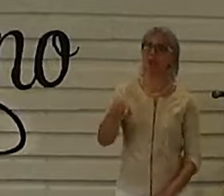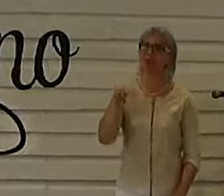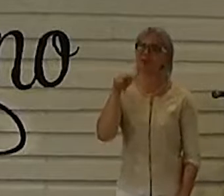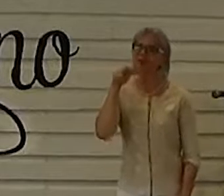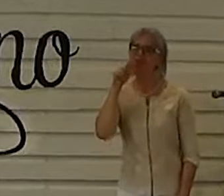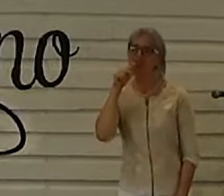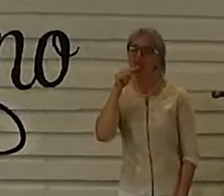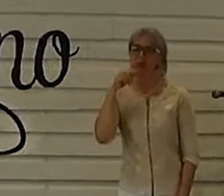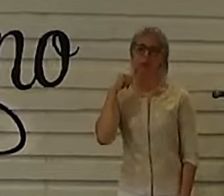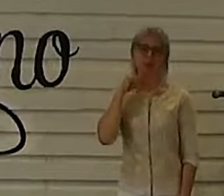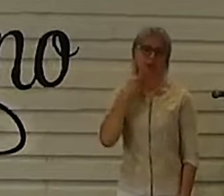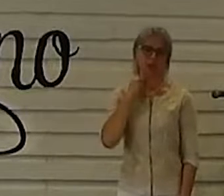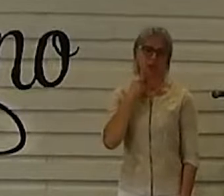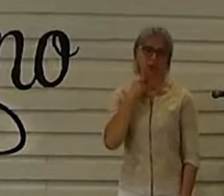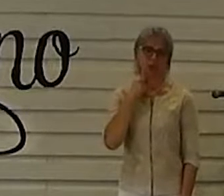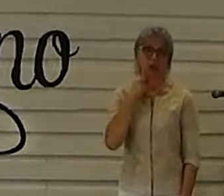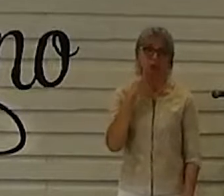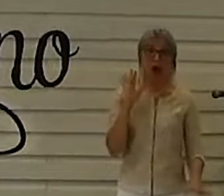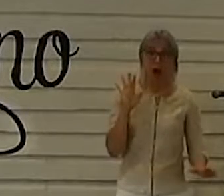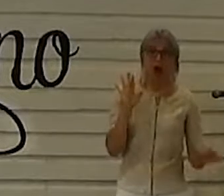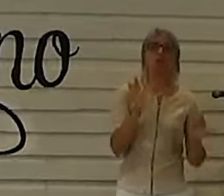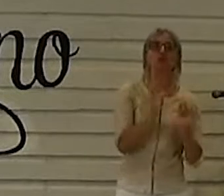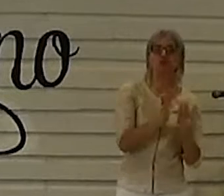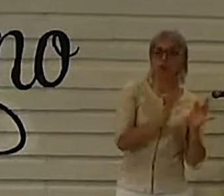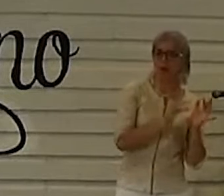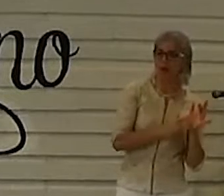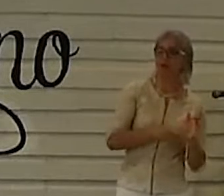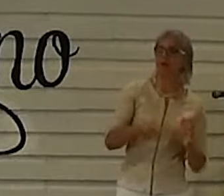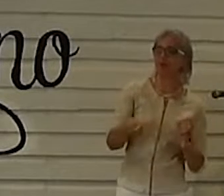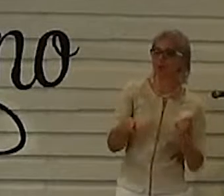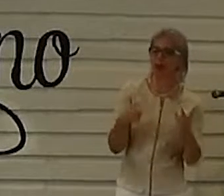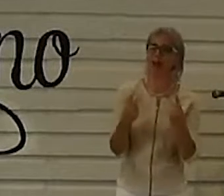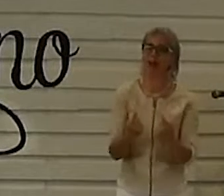Aspetta. Un altro termine è accetta.